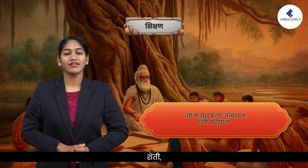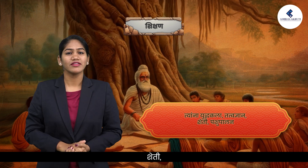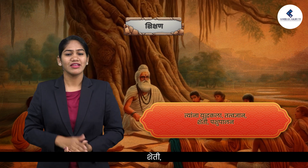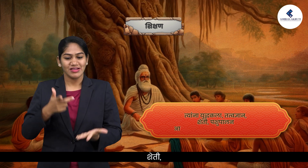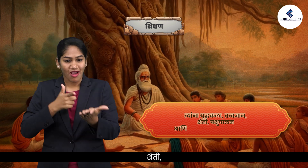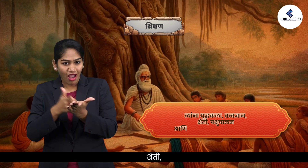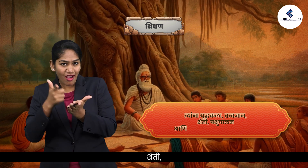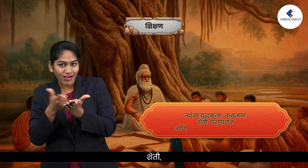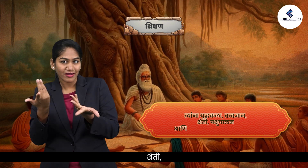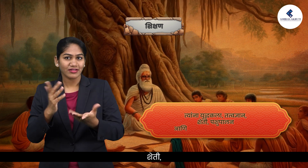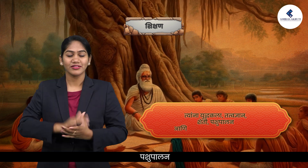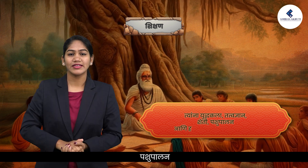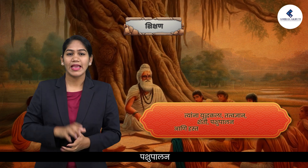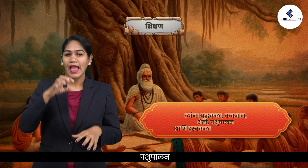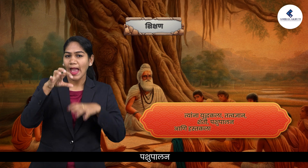शेती,